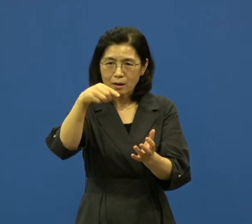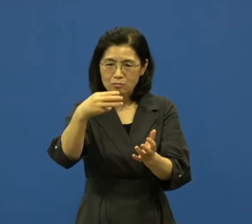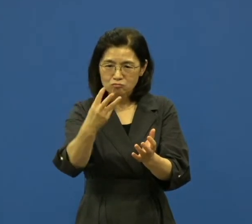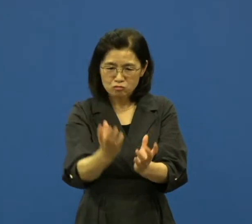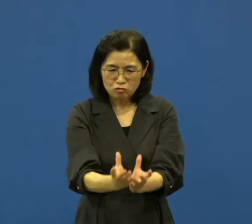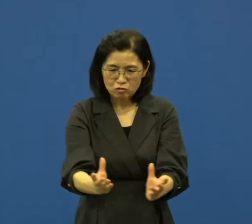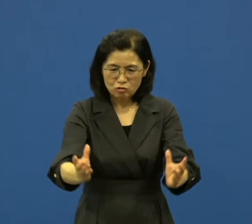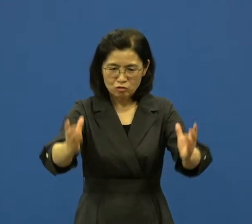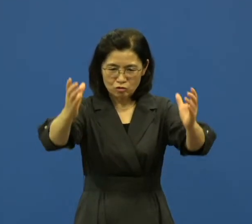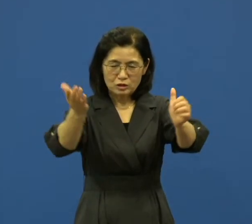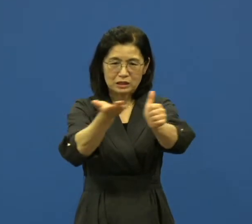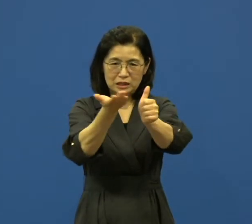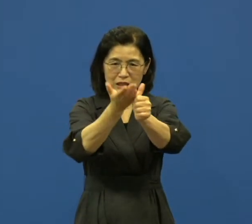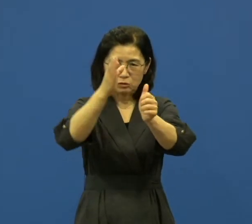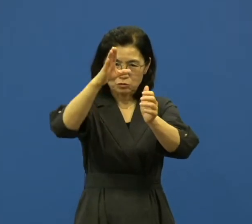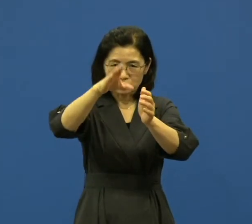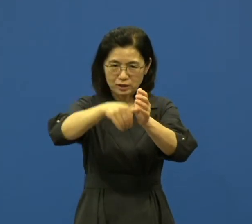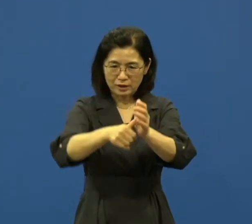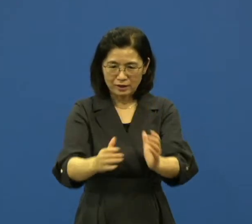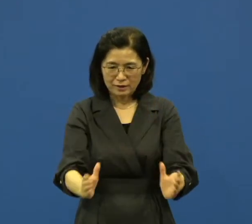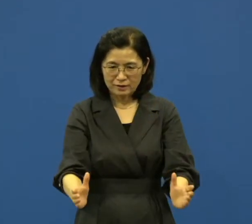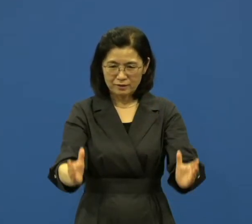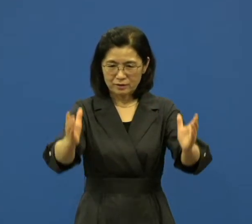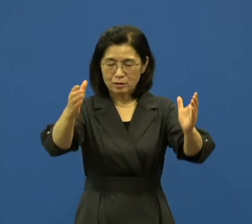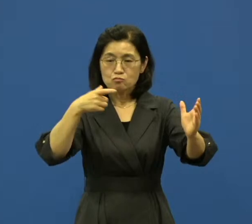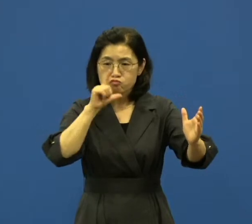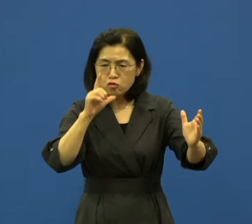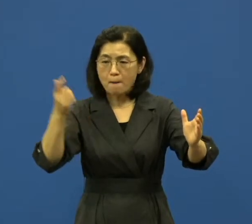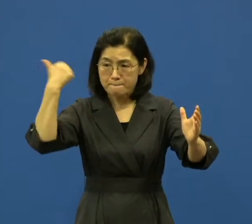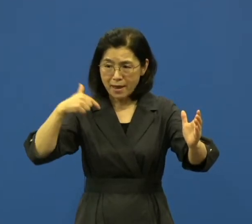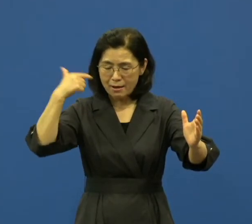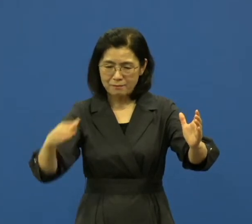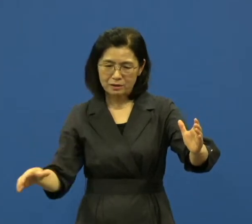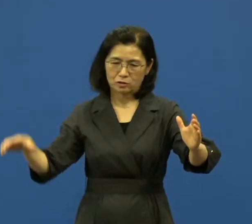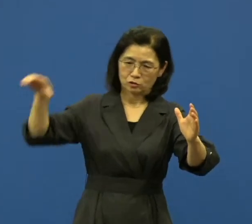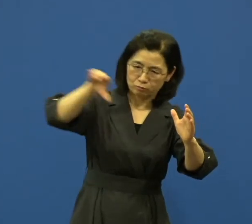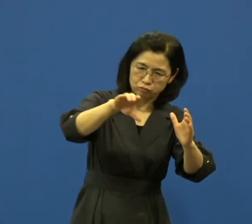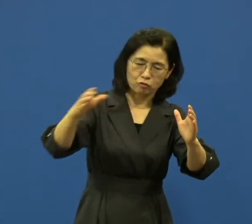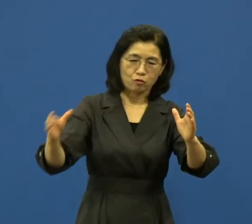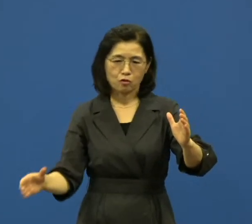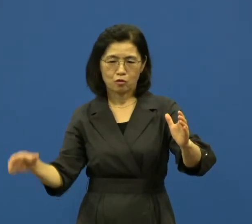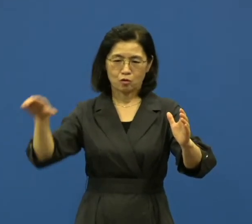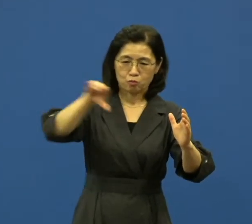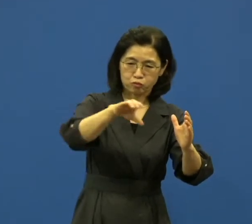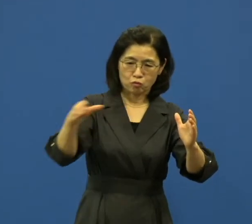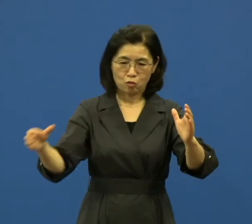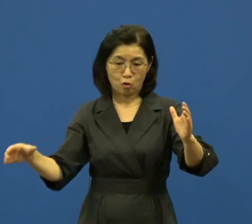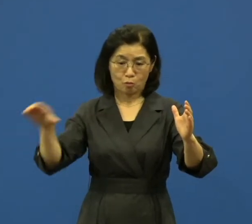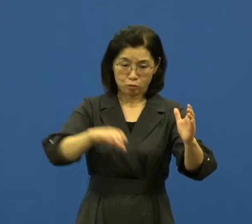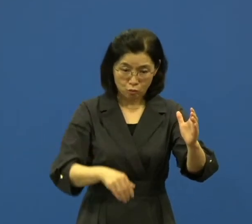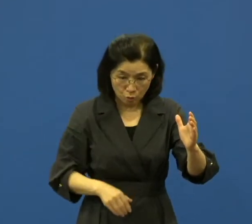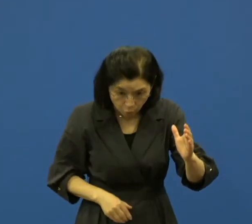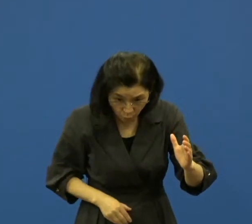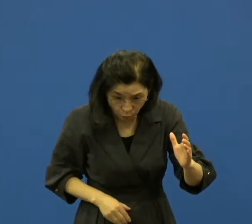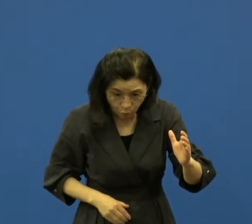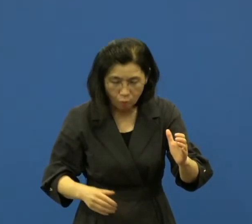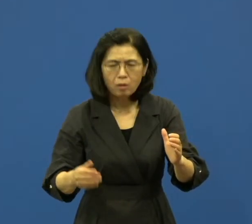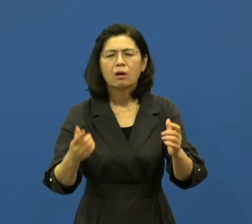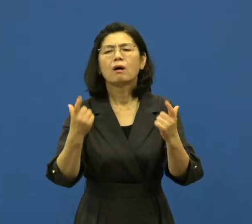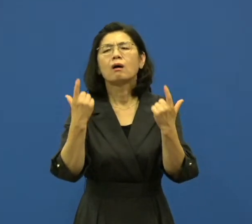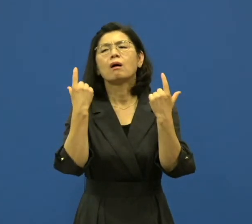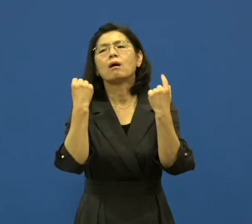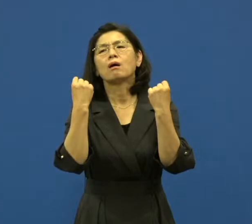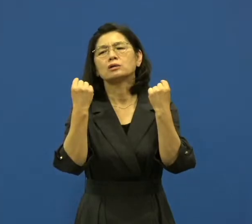주는데 어릴 때 해보면 안 자라. 그냥 계속 물을 붓는데 안 자라요. 그게